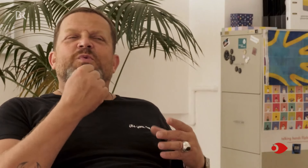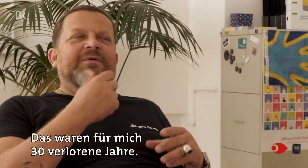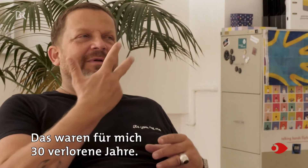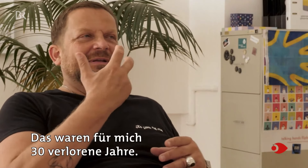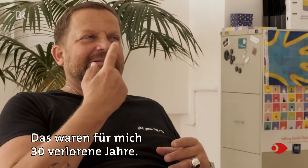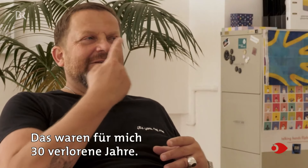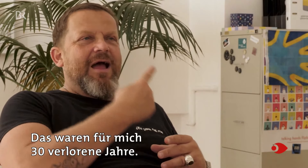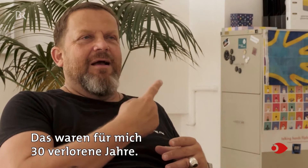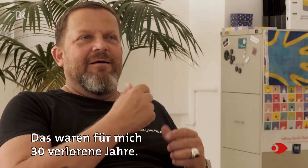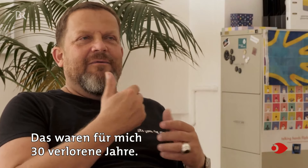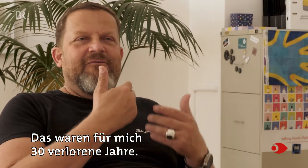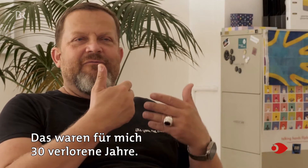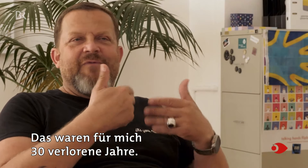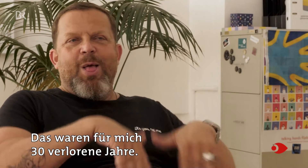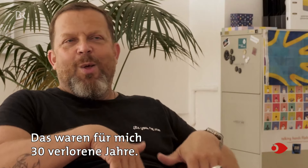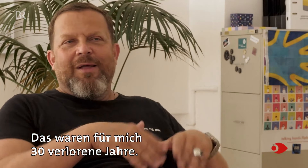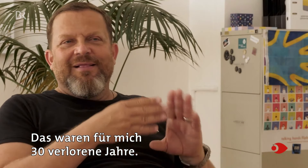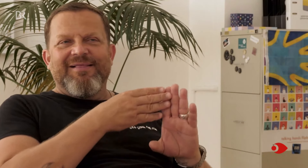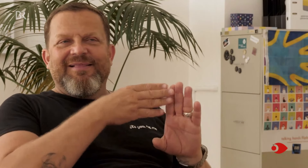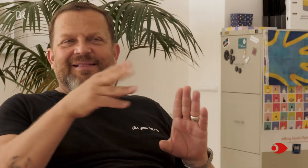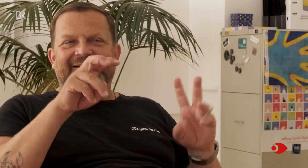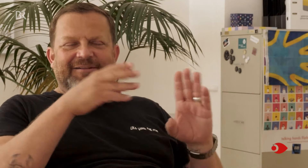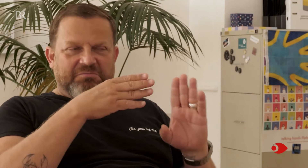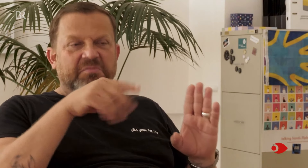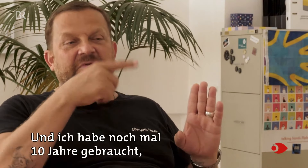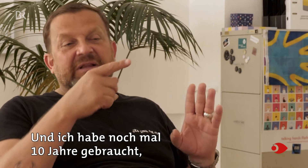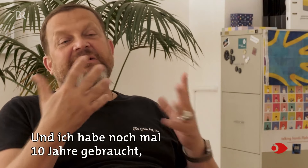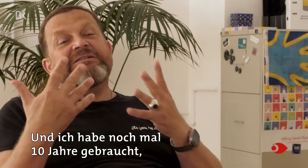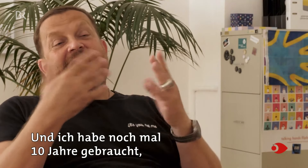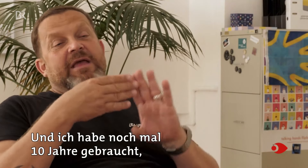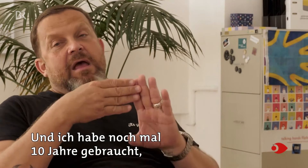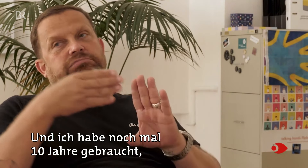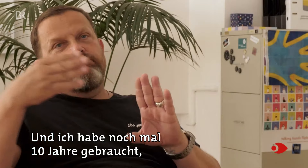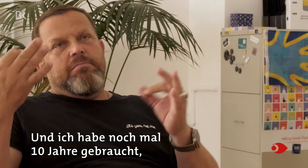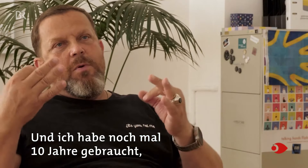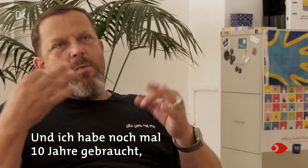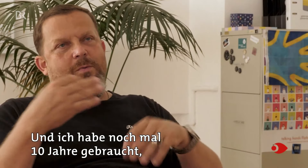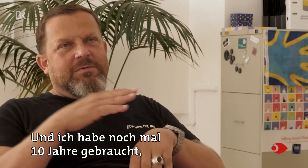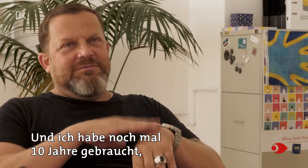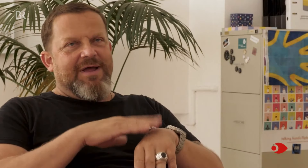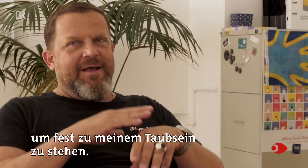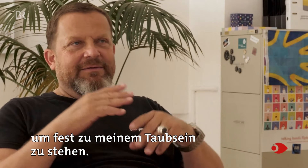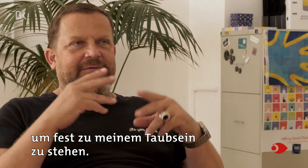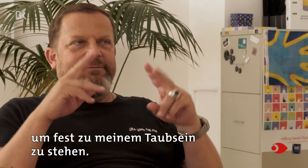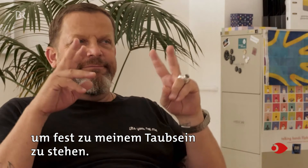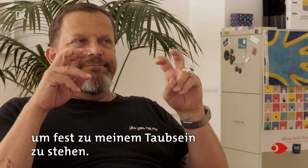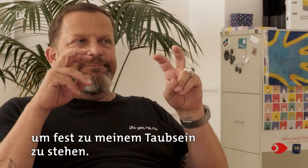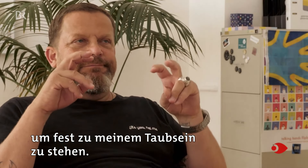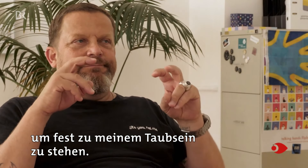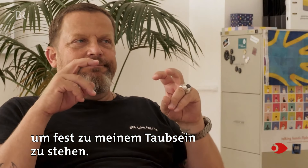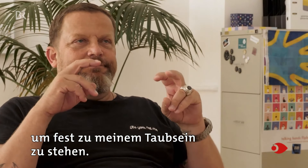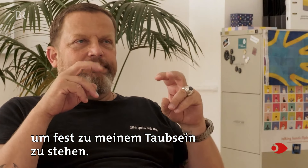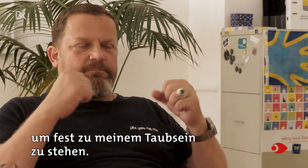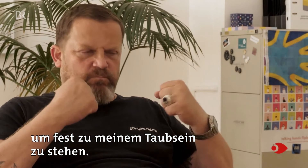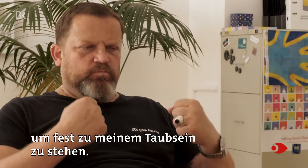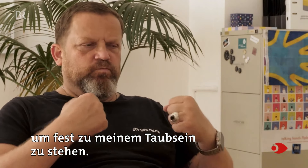Das waren für mich 30 verlorene Jahre. Und ich habe nochmal 10 Jahre gebraucht, um fest zu meinem Taubsein zu stehen.